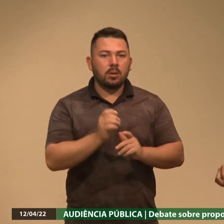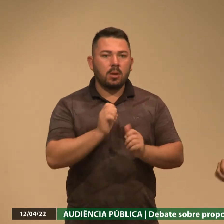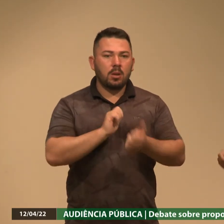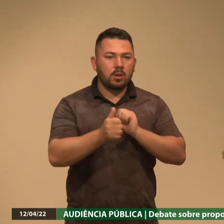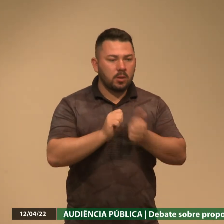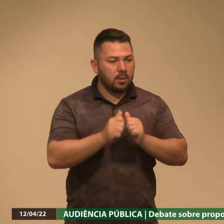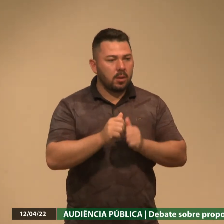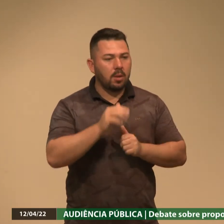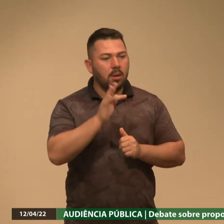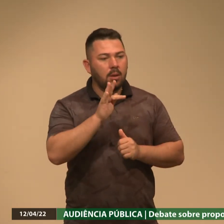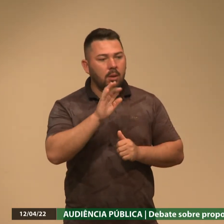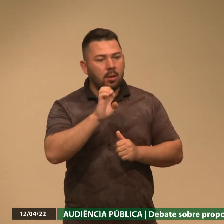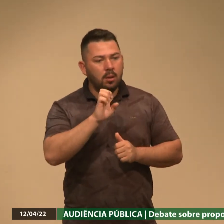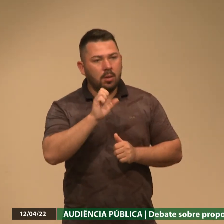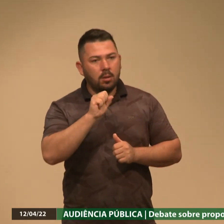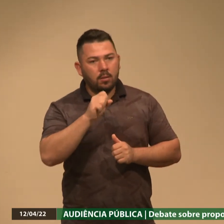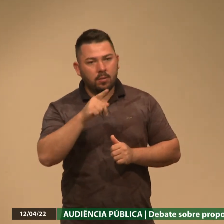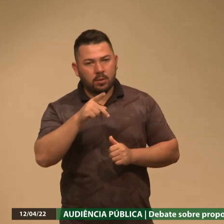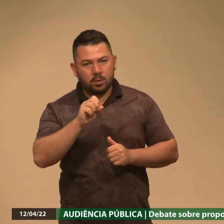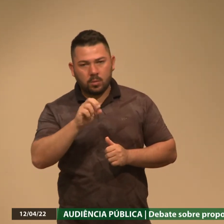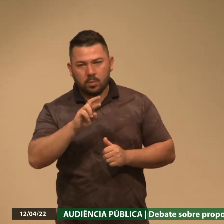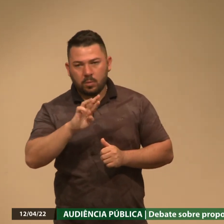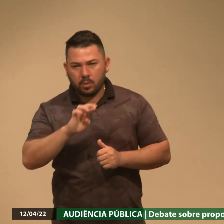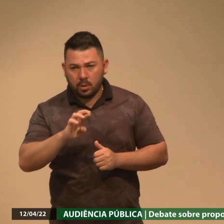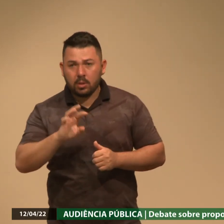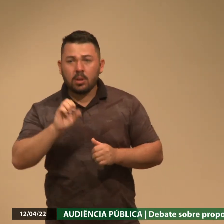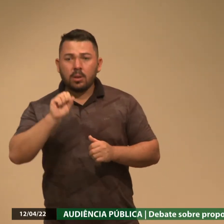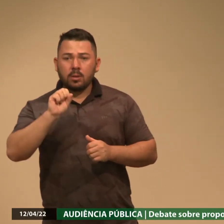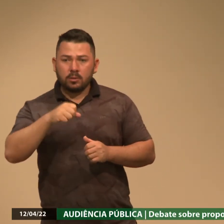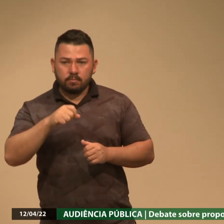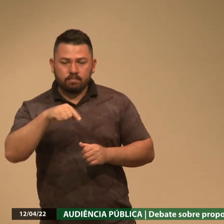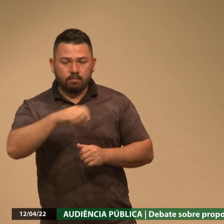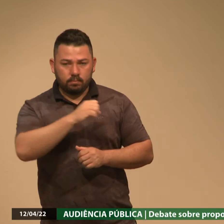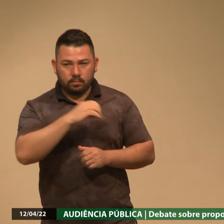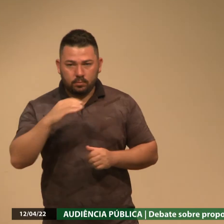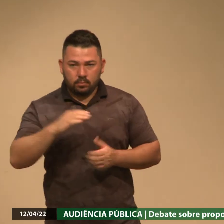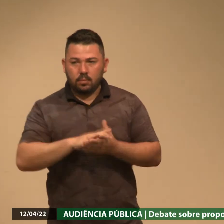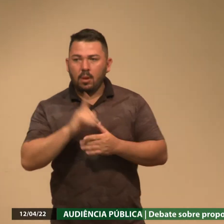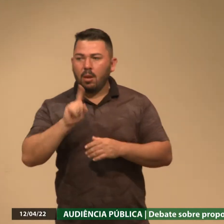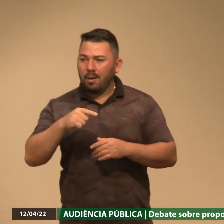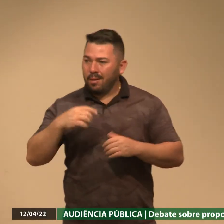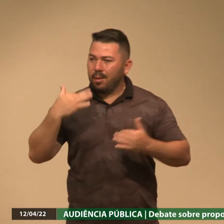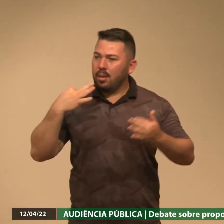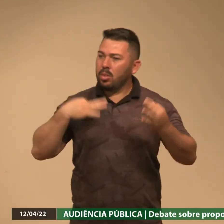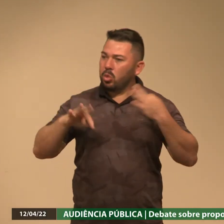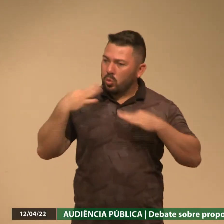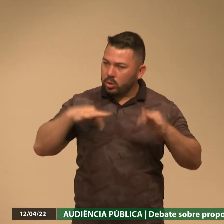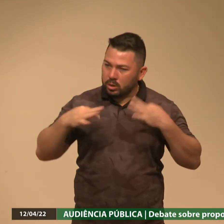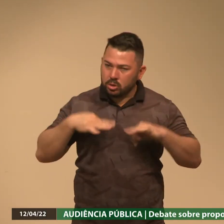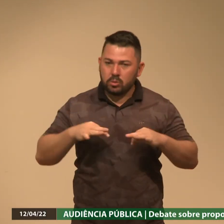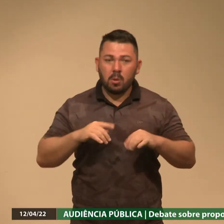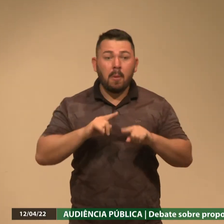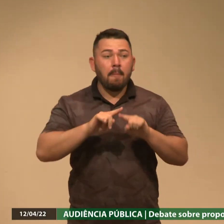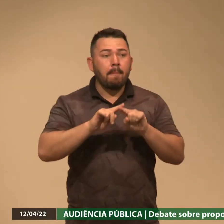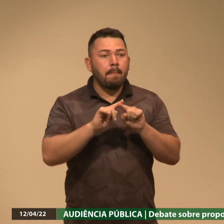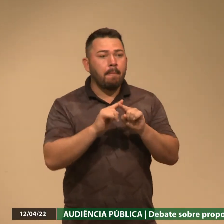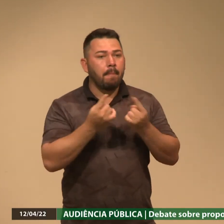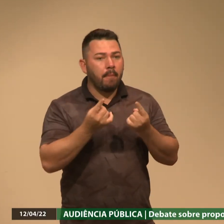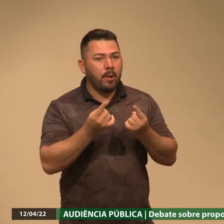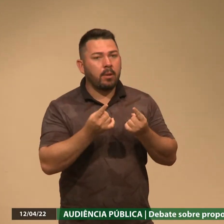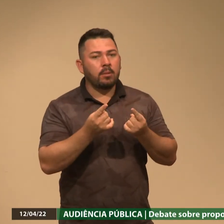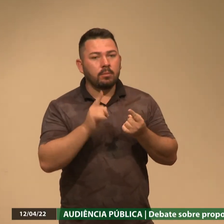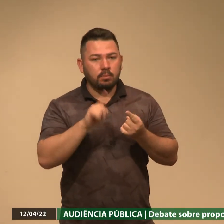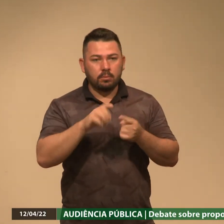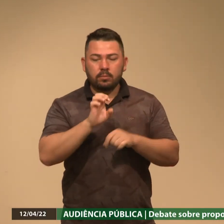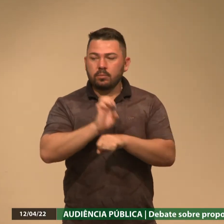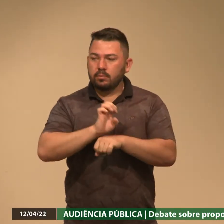de fato Santa Catarina é um estado turístico Ah mas é um